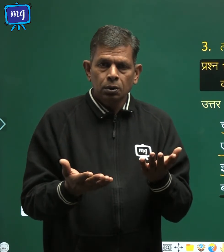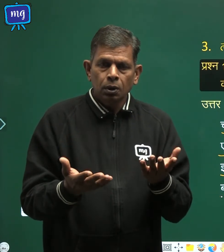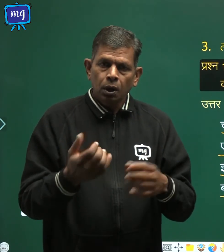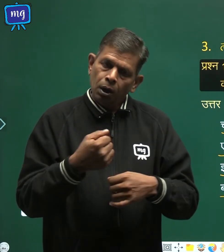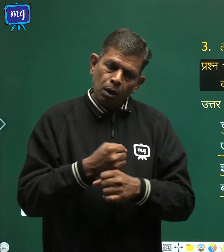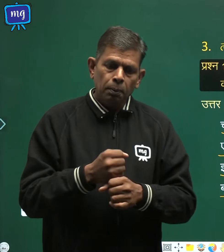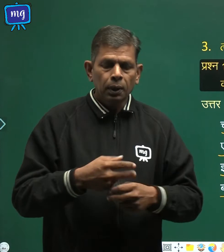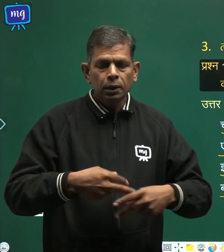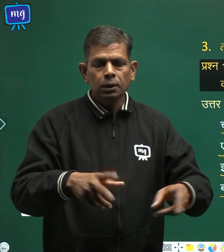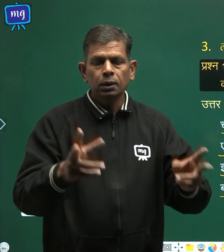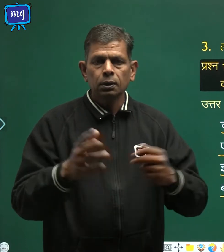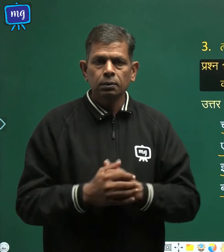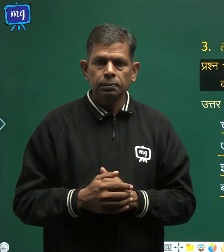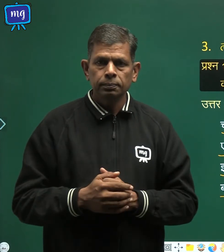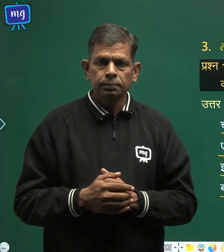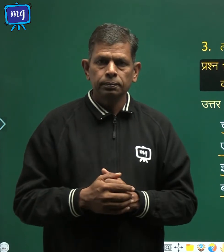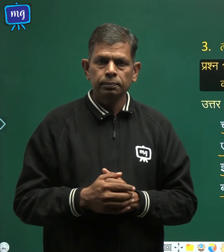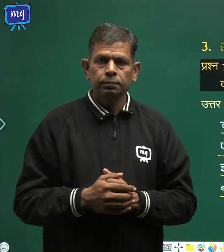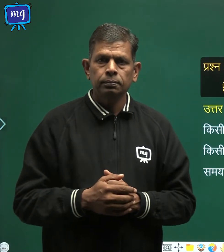बना रहता है।